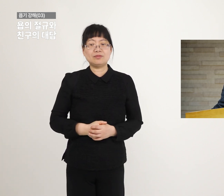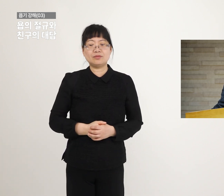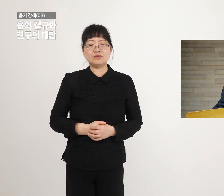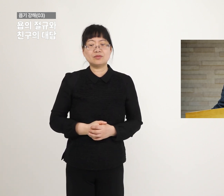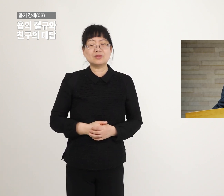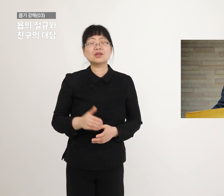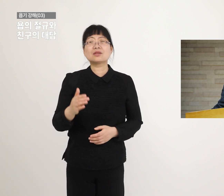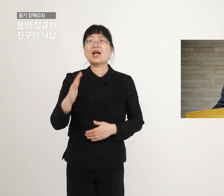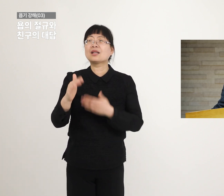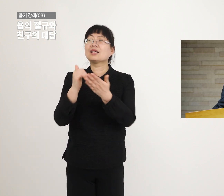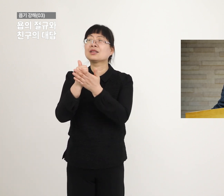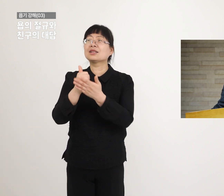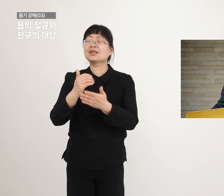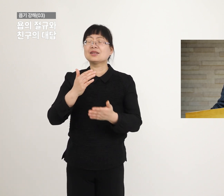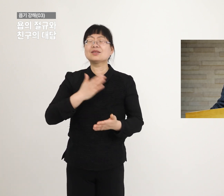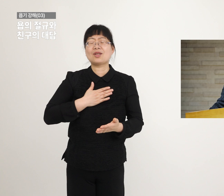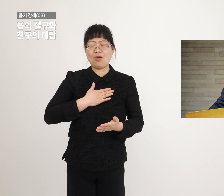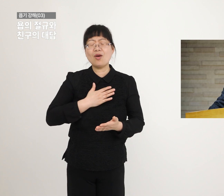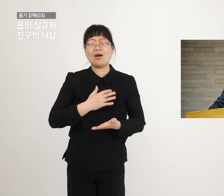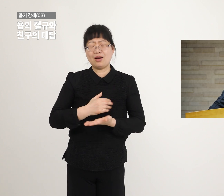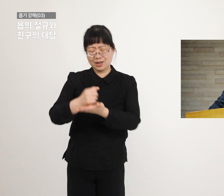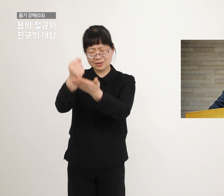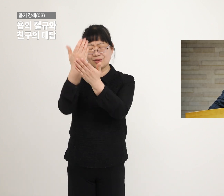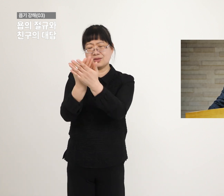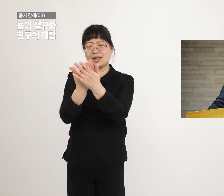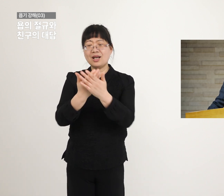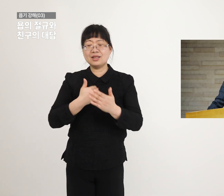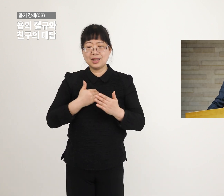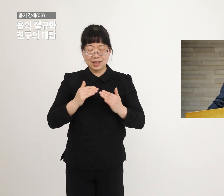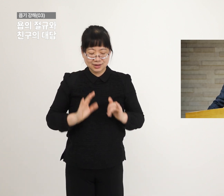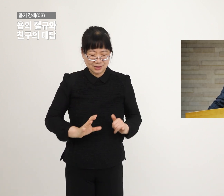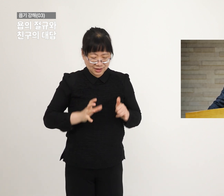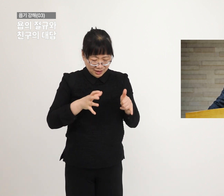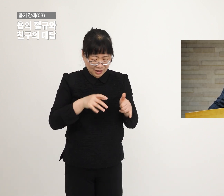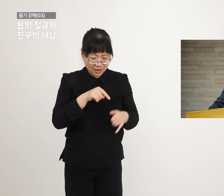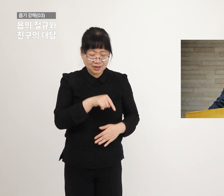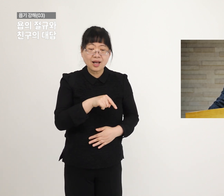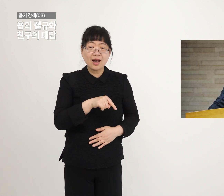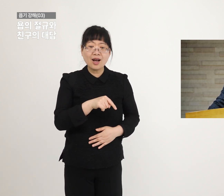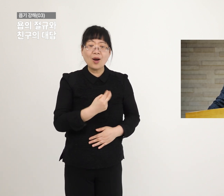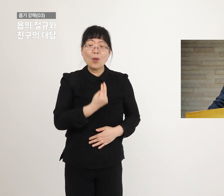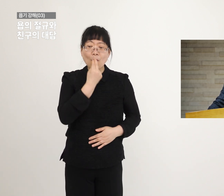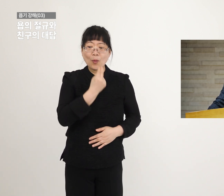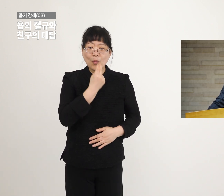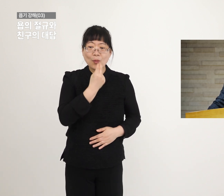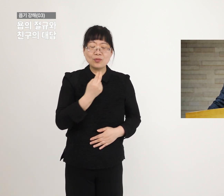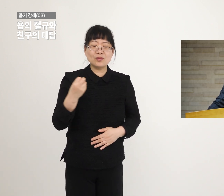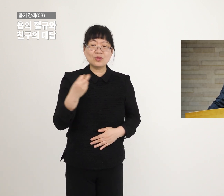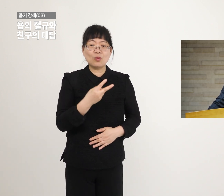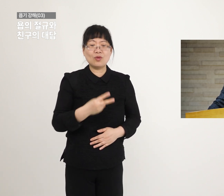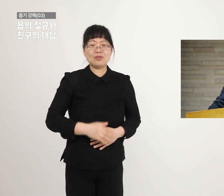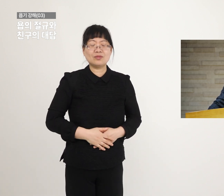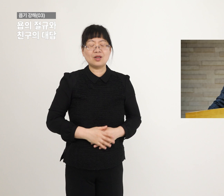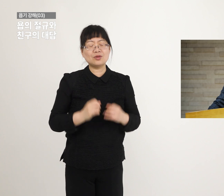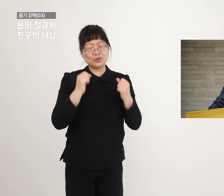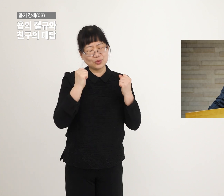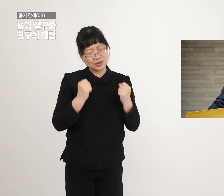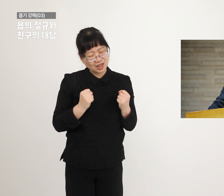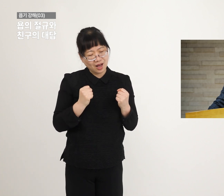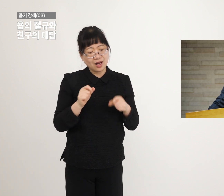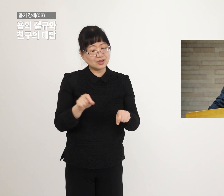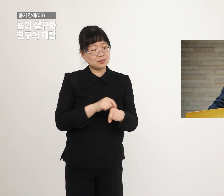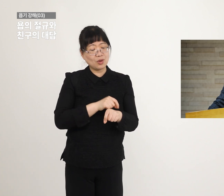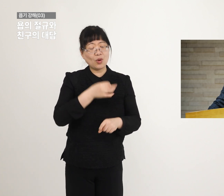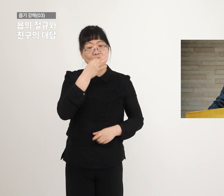걷어가 주세요. 이젠 내가 이 땅에 호흡하고 존재하는 것이 별